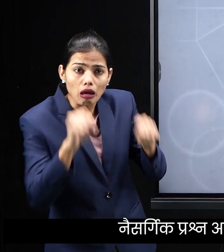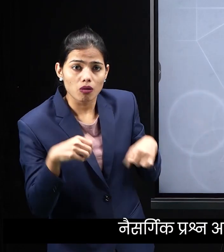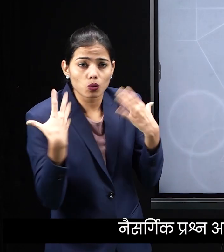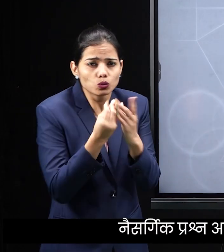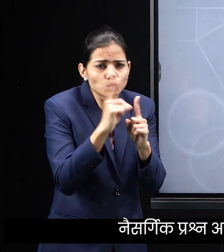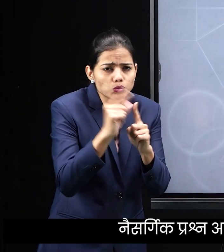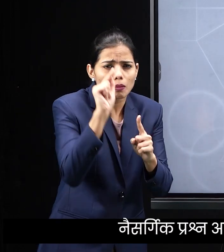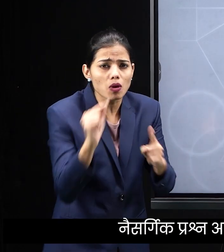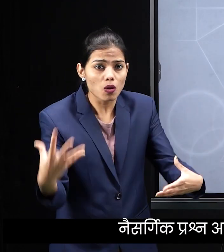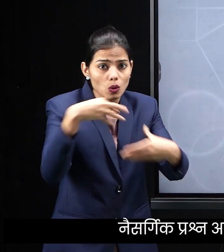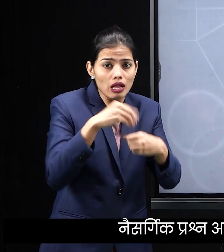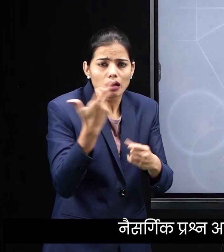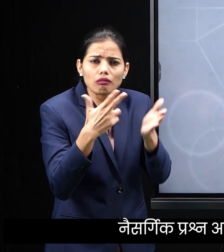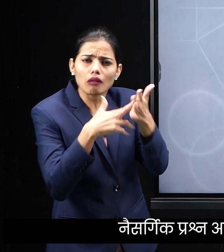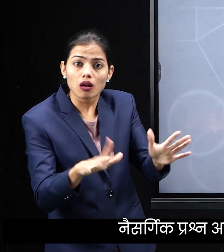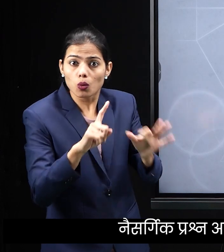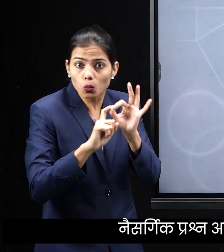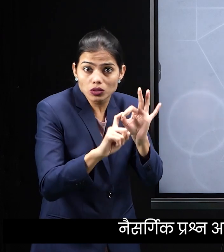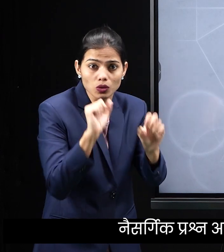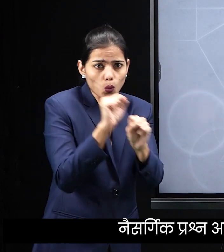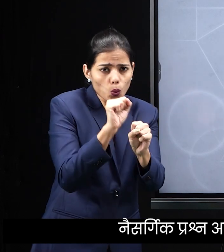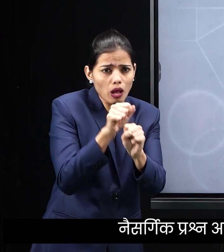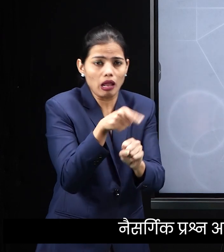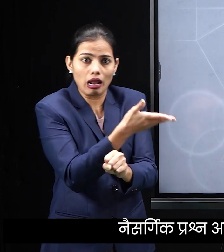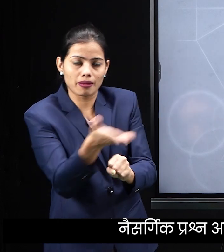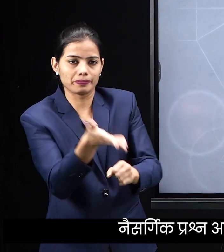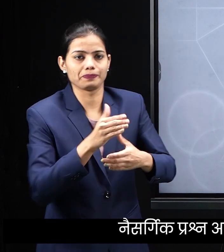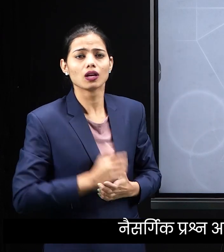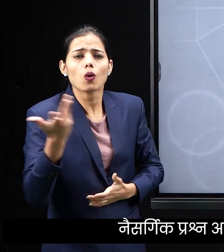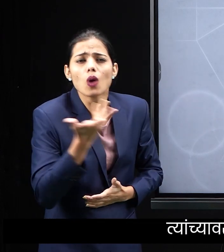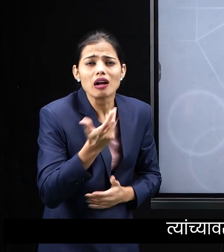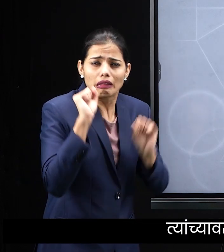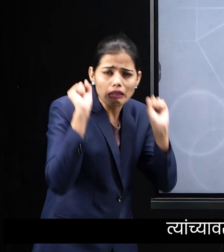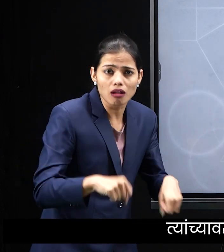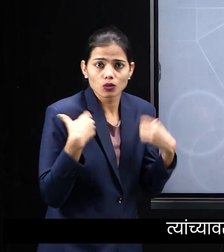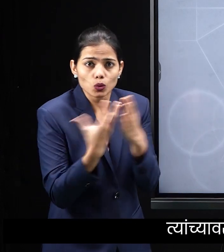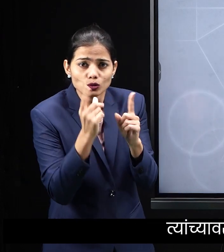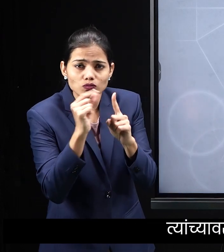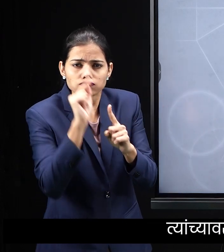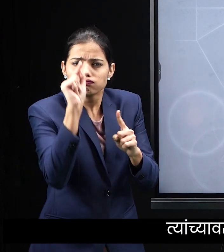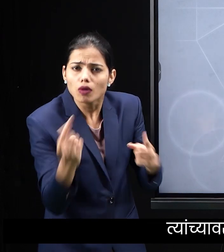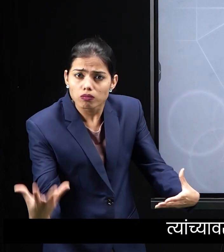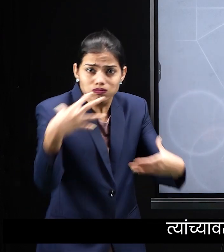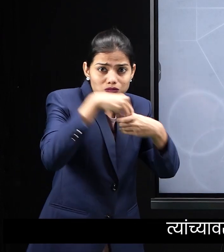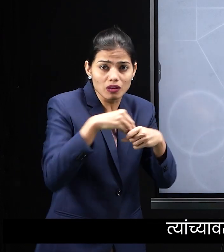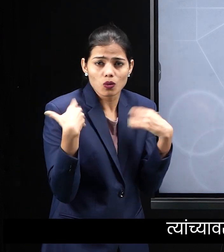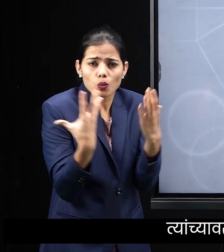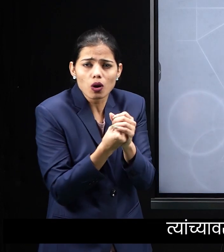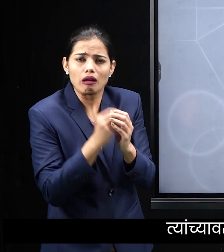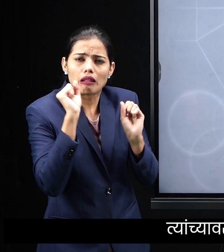असा आहे की आपण सेटचे कार्य करू शकतो. त्यांच्यावर नैसर्गिक ऑपरेशन्स काय